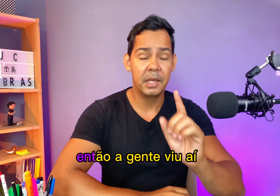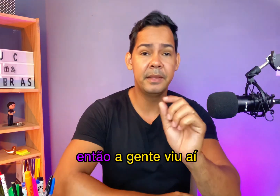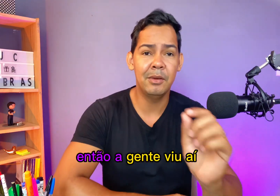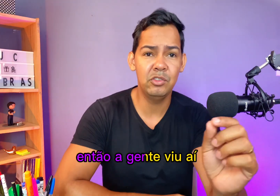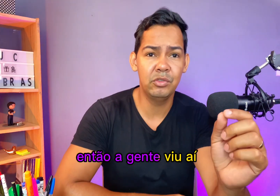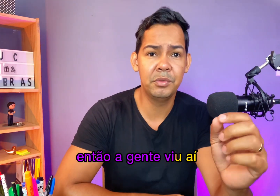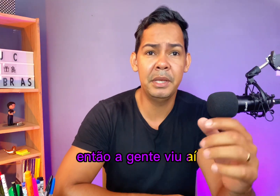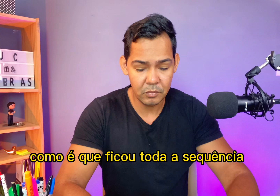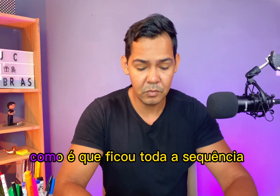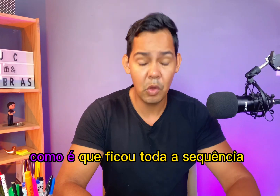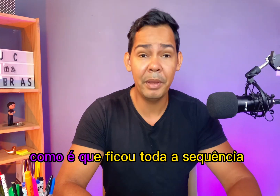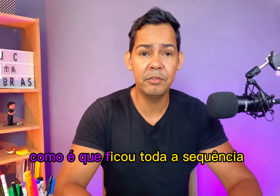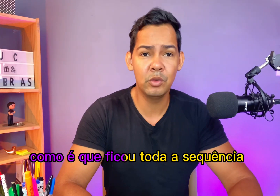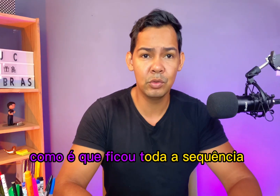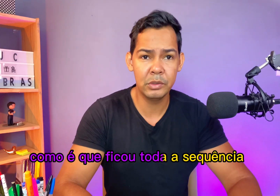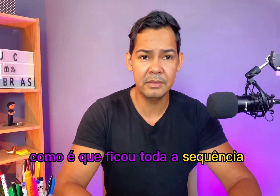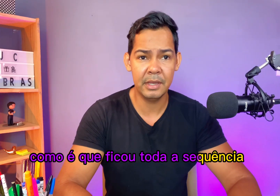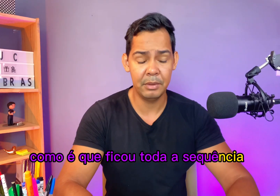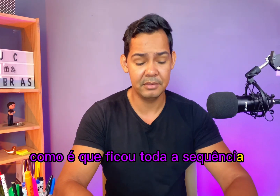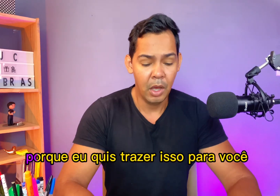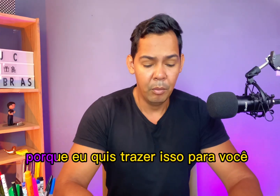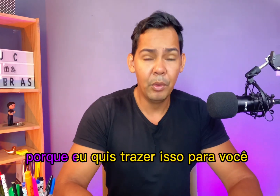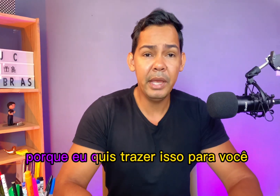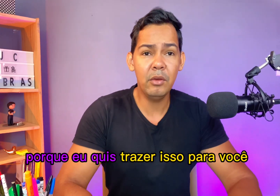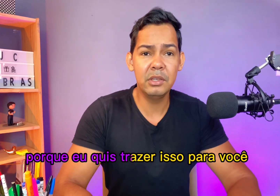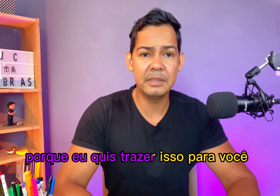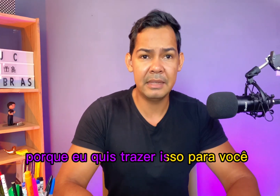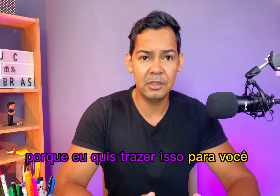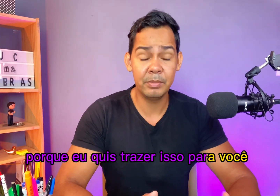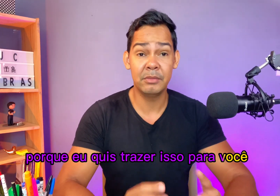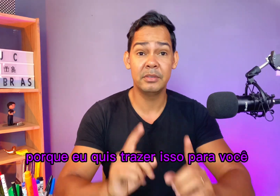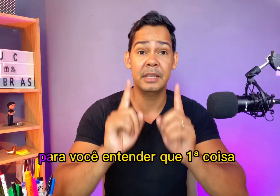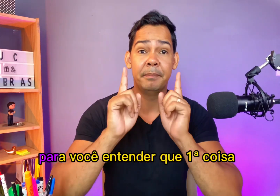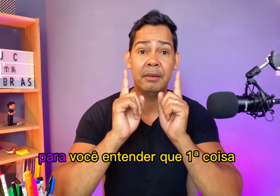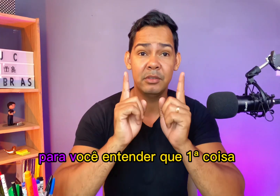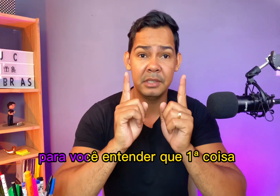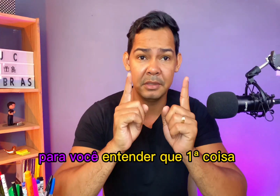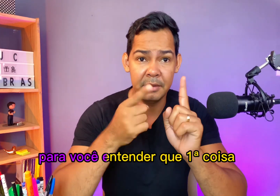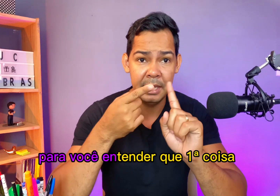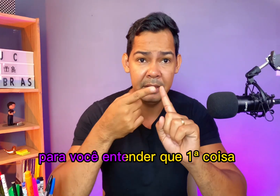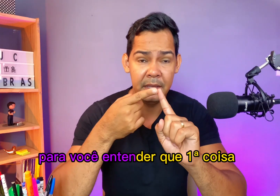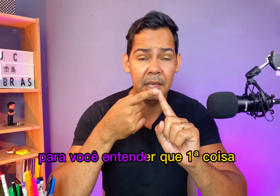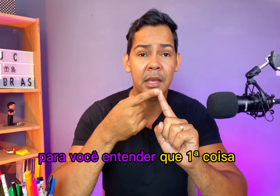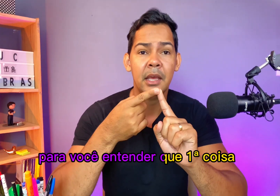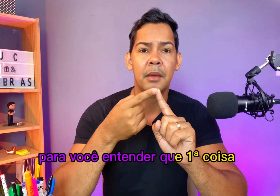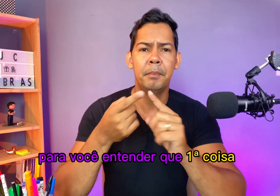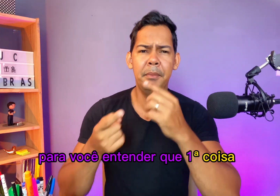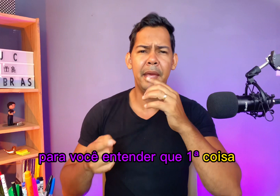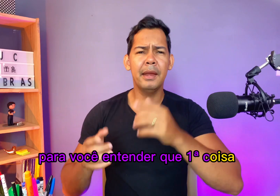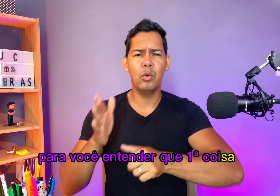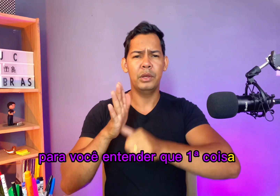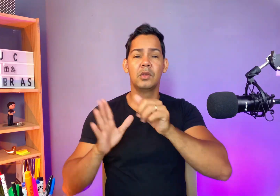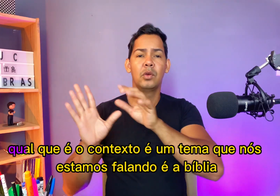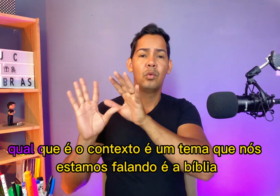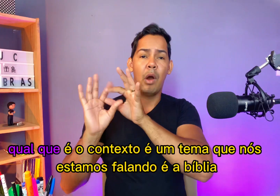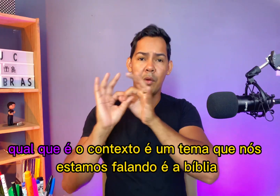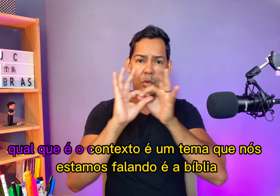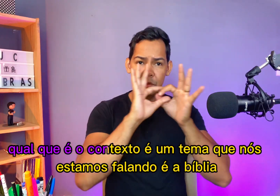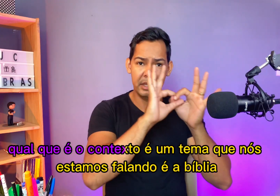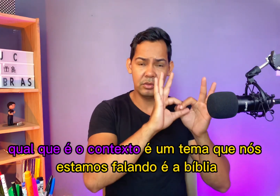Então a gente viu aí como é que ficou toda a sequência. Por que eu quis trazer isso para você? Para você entender que, primeira coisa, qual que é o contexto?